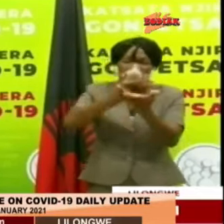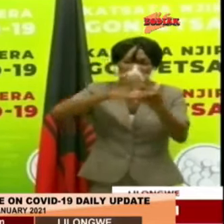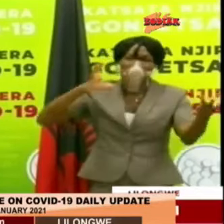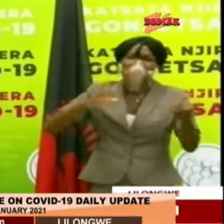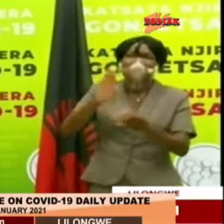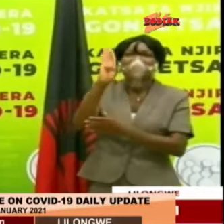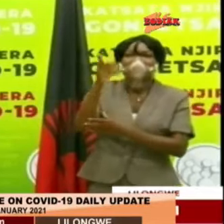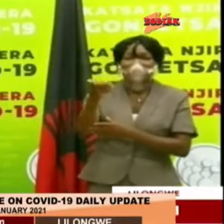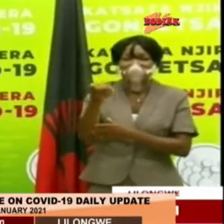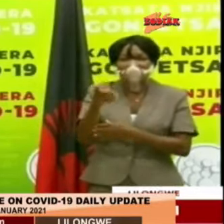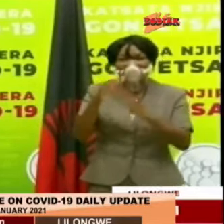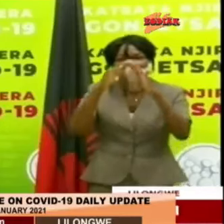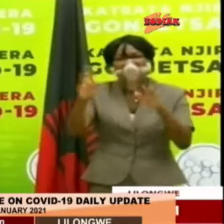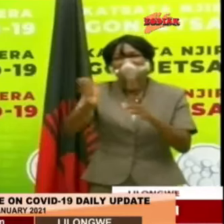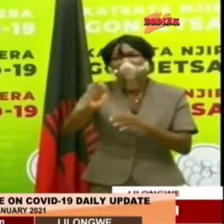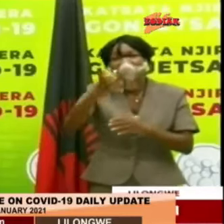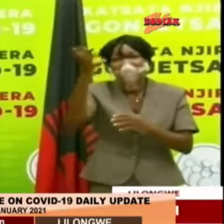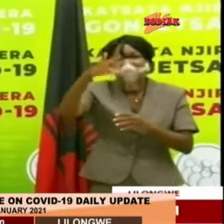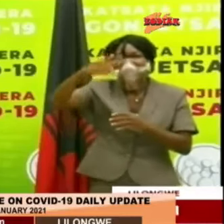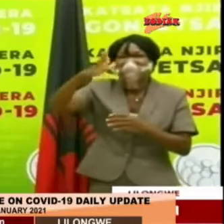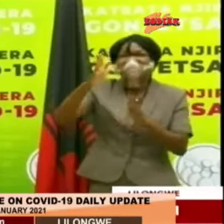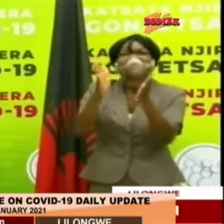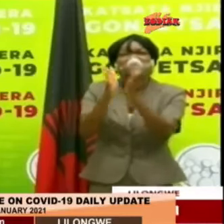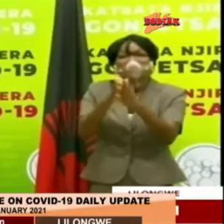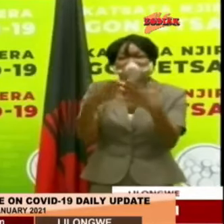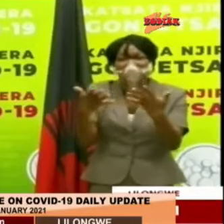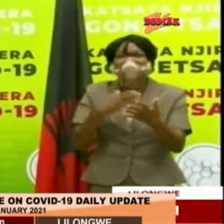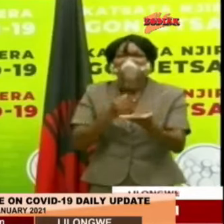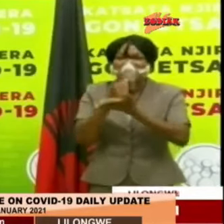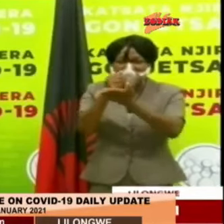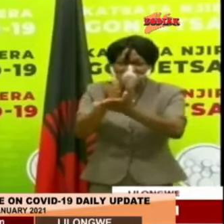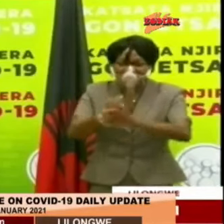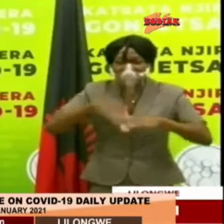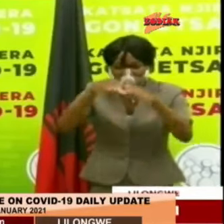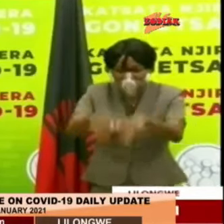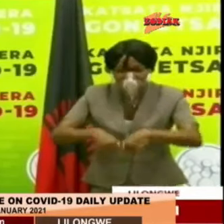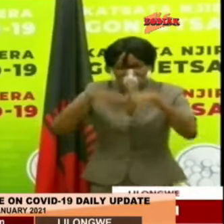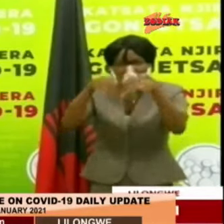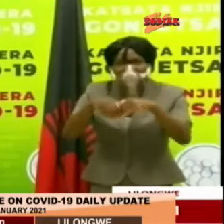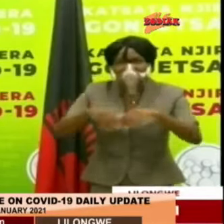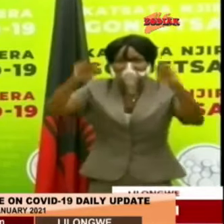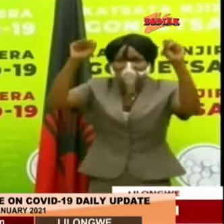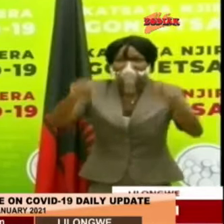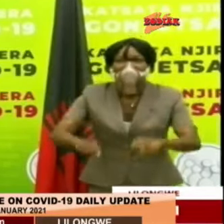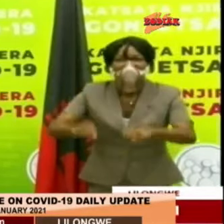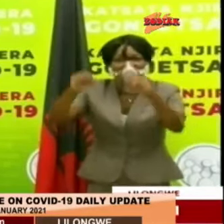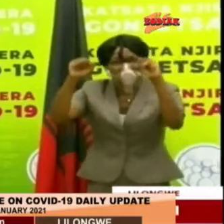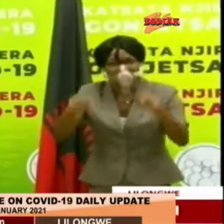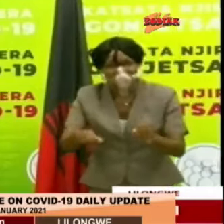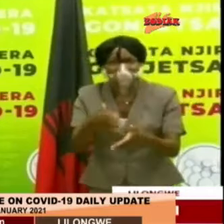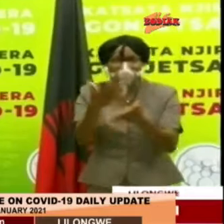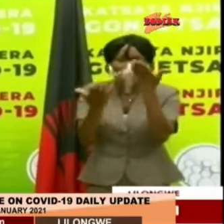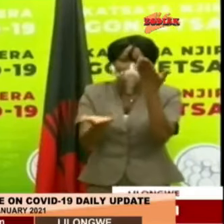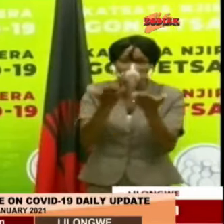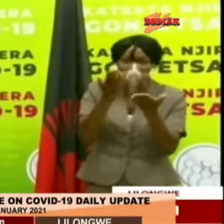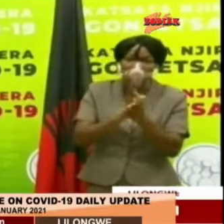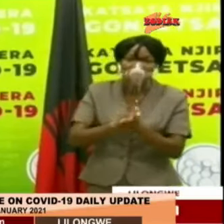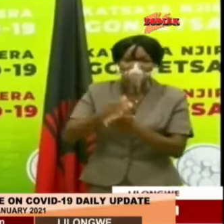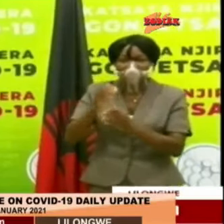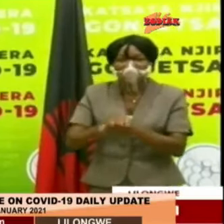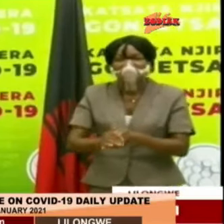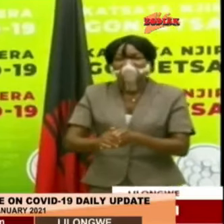least jigooka takumbire. Kapena tifunika tipange uje solar boreholes. Zimene izo ziteke ndithu.